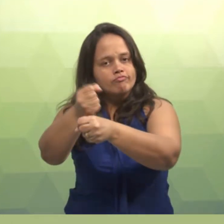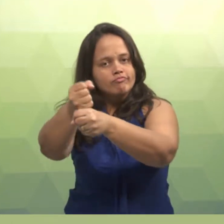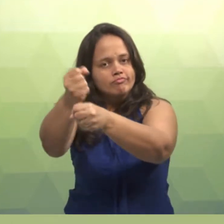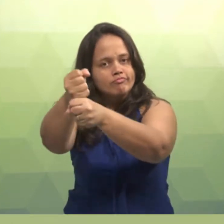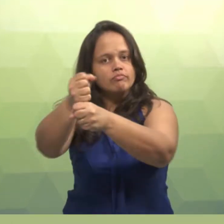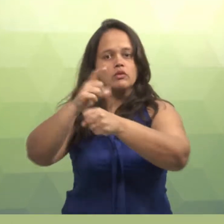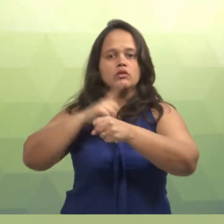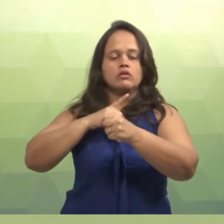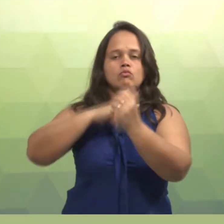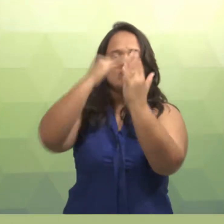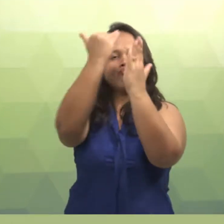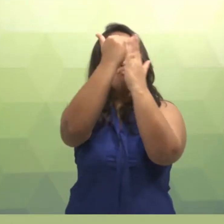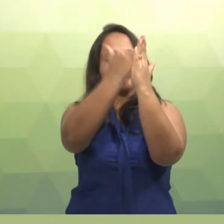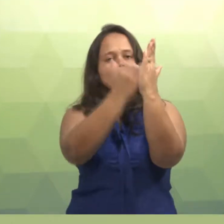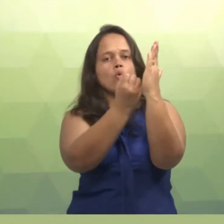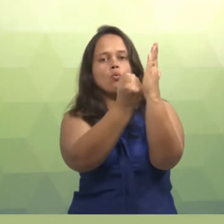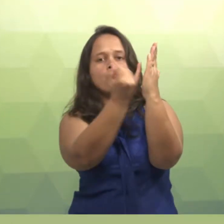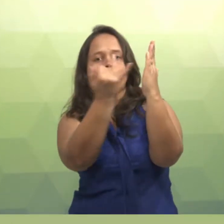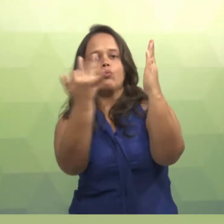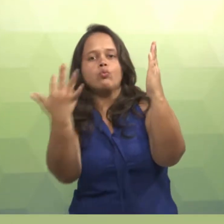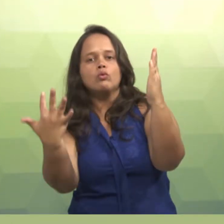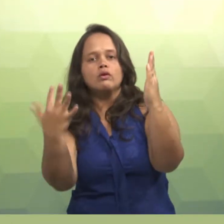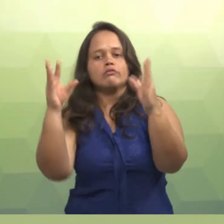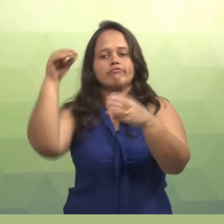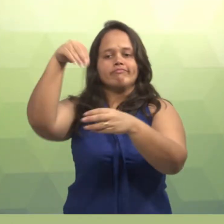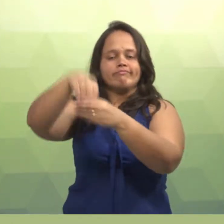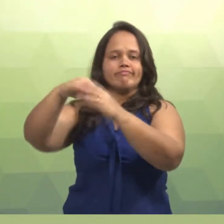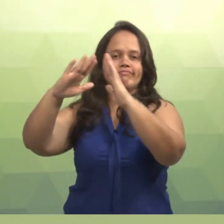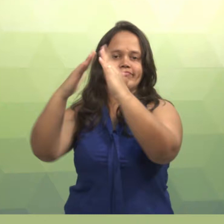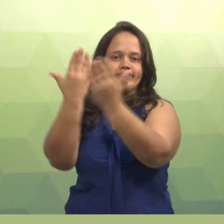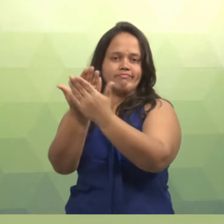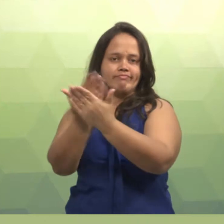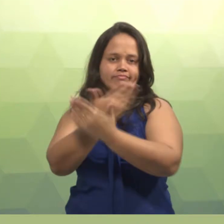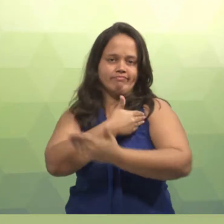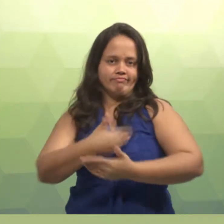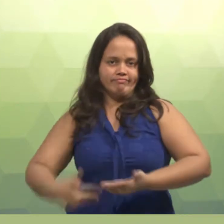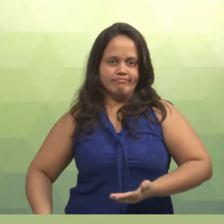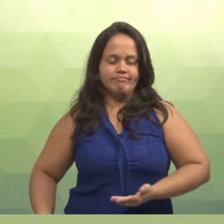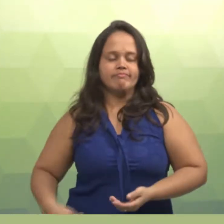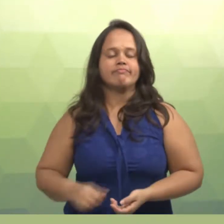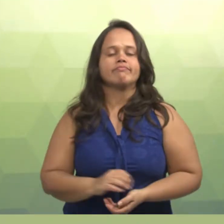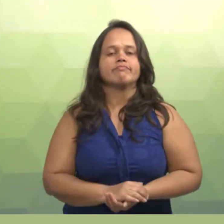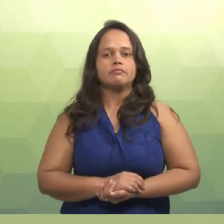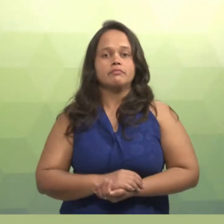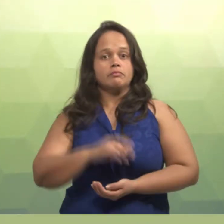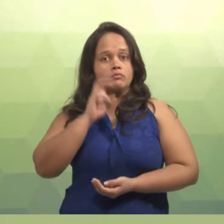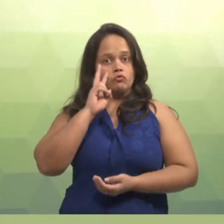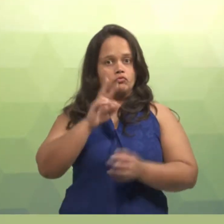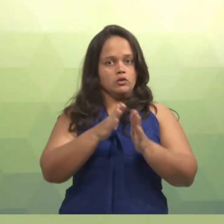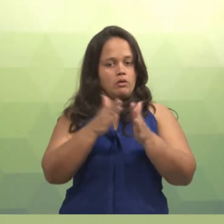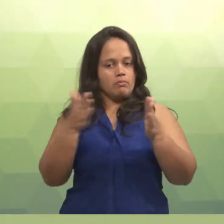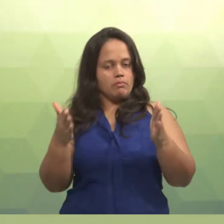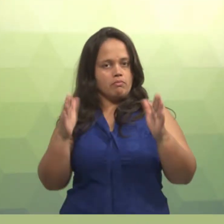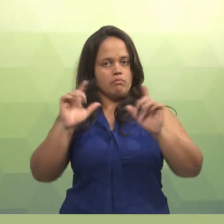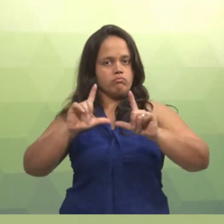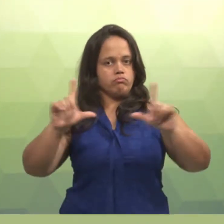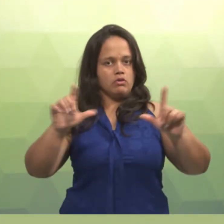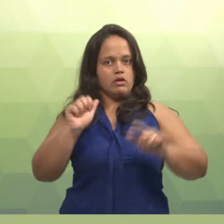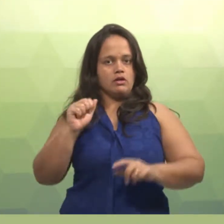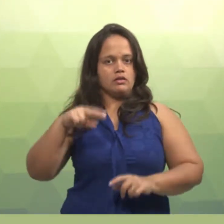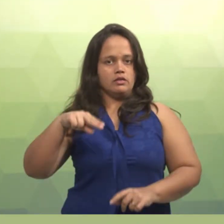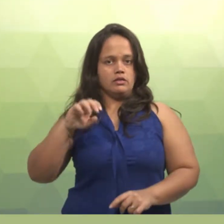parâmetros quantitativos para a composição do quadro das escolas estaduais. Vejamos parte